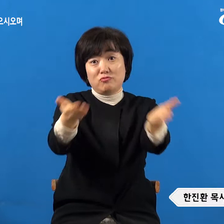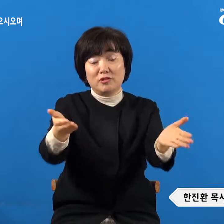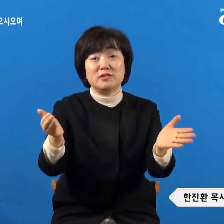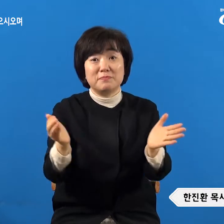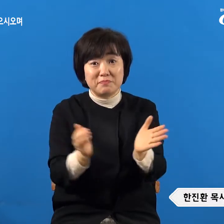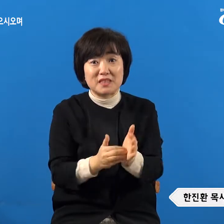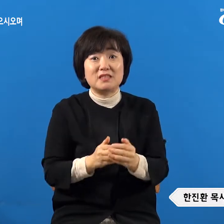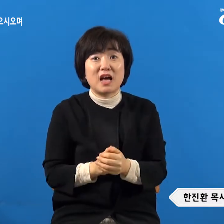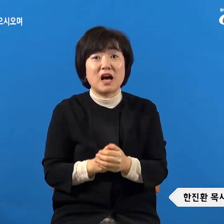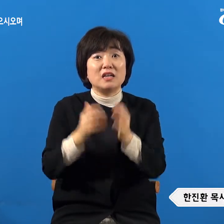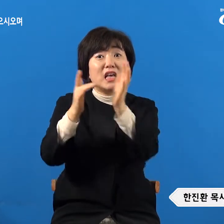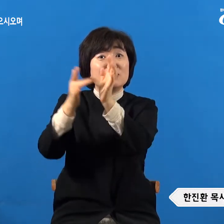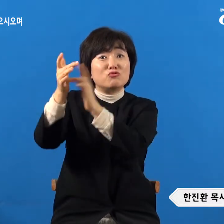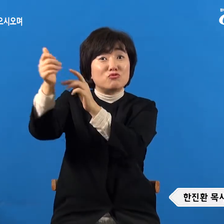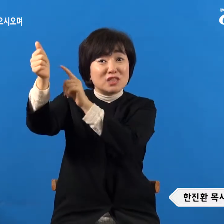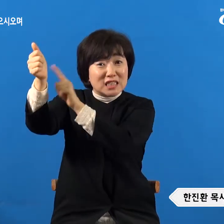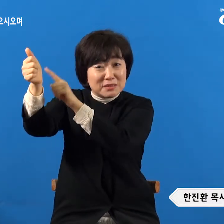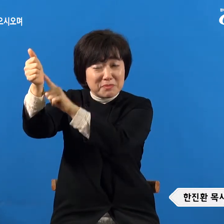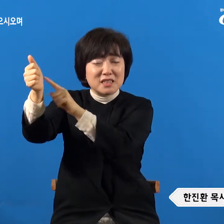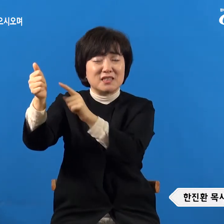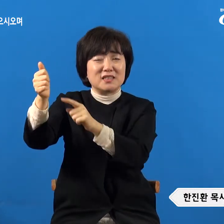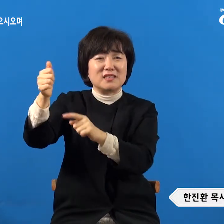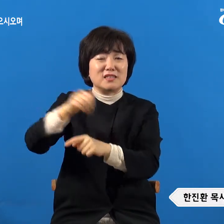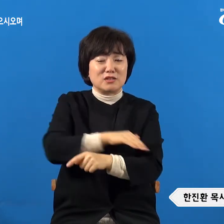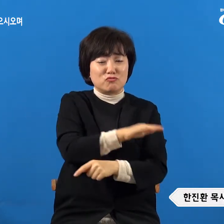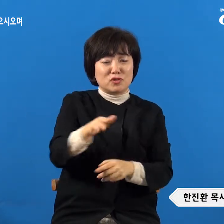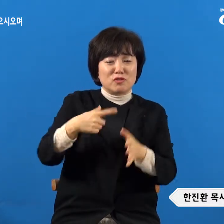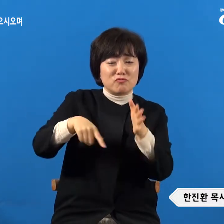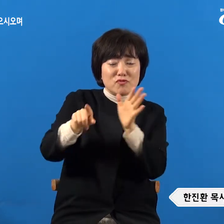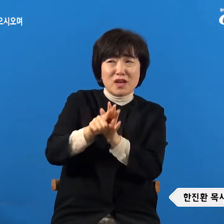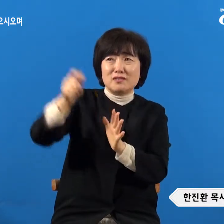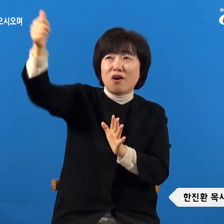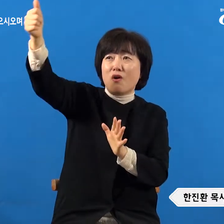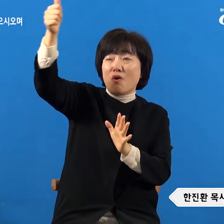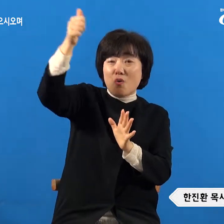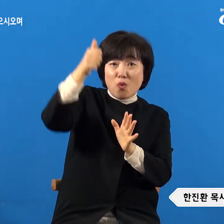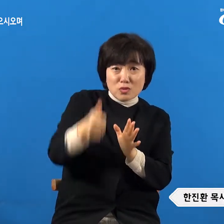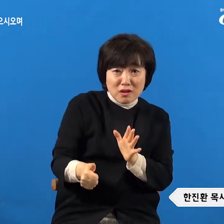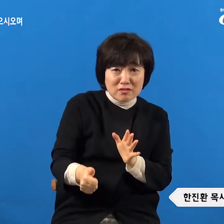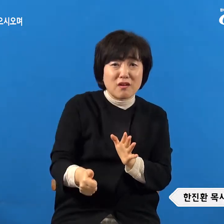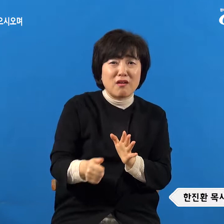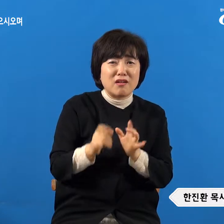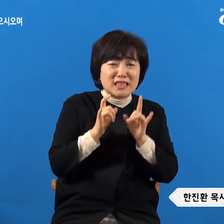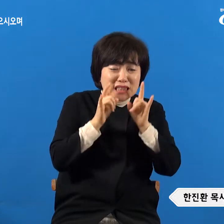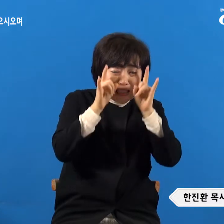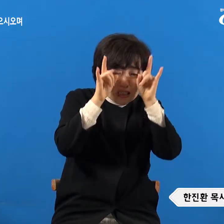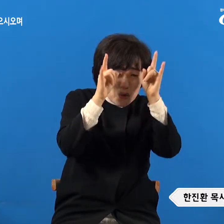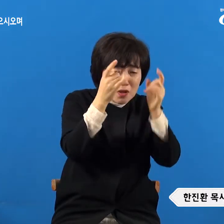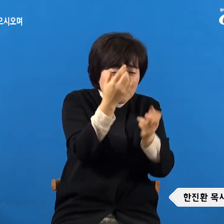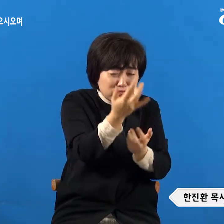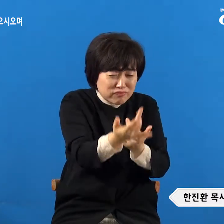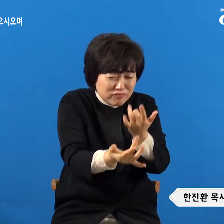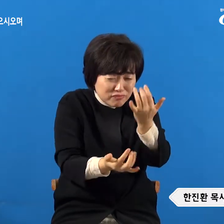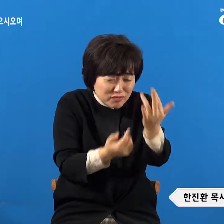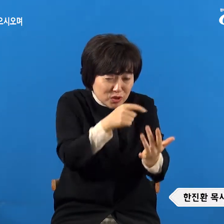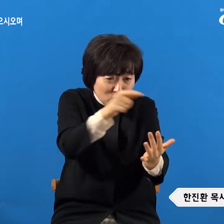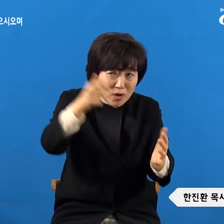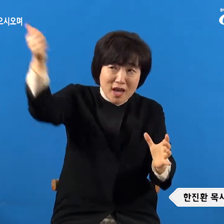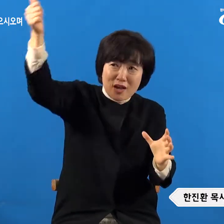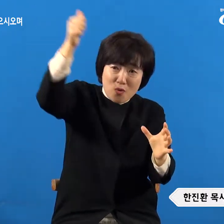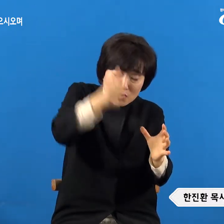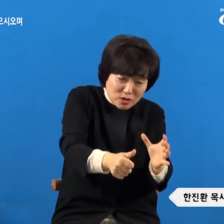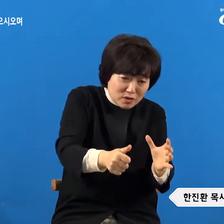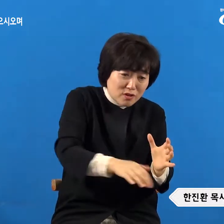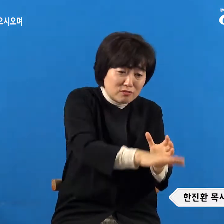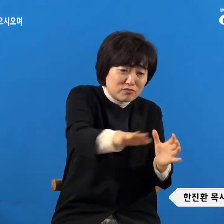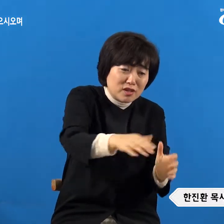우리를 위해서 지옥의 거센 불길 속으로 뛰어드셨습니다. 그리고 우리를 건져주셨지